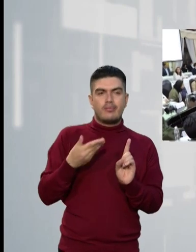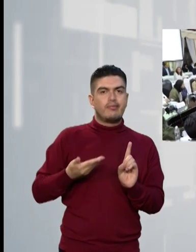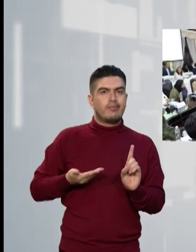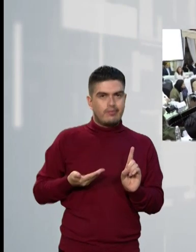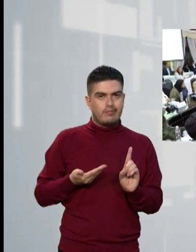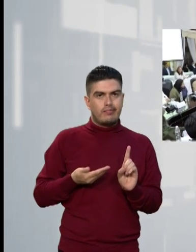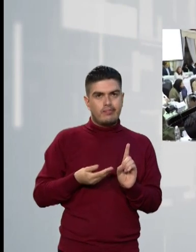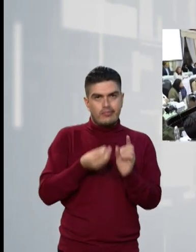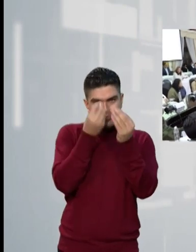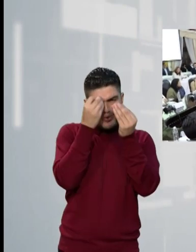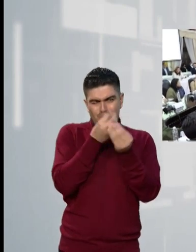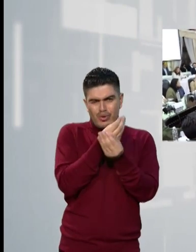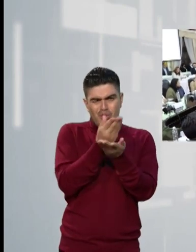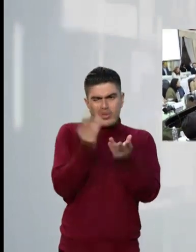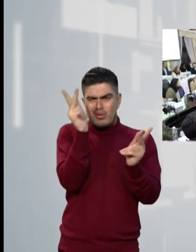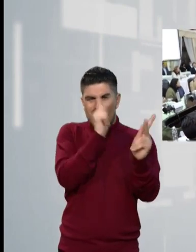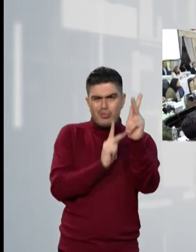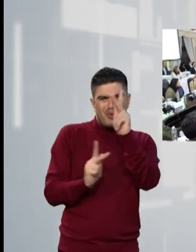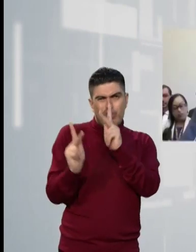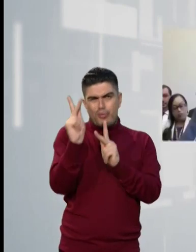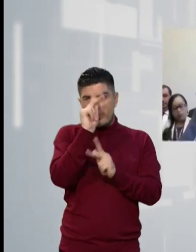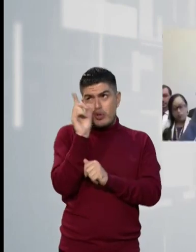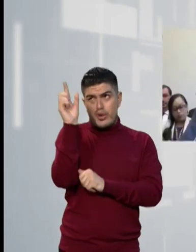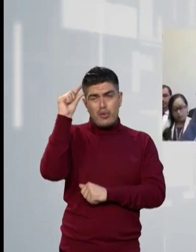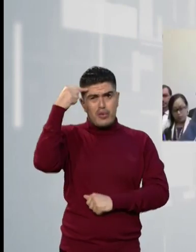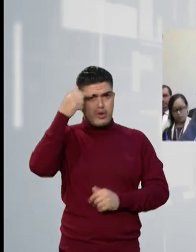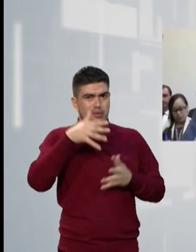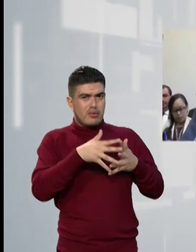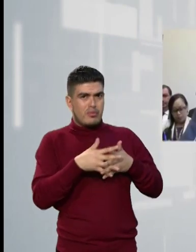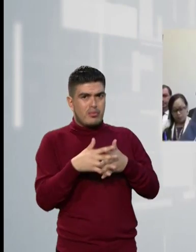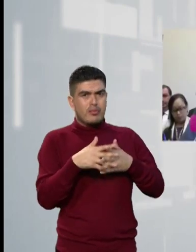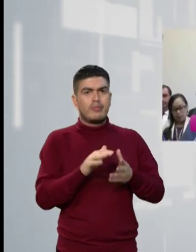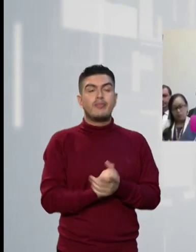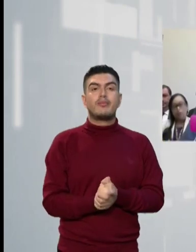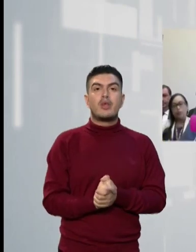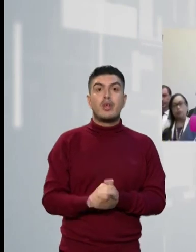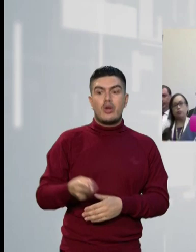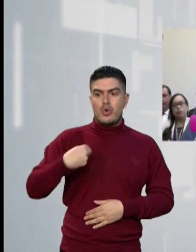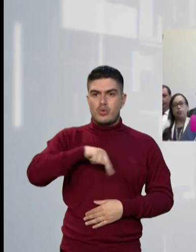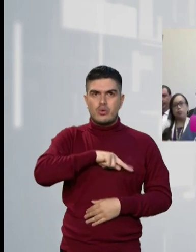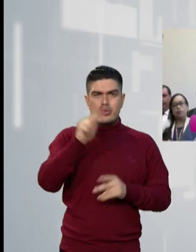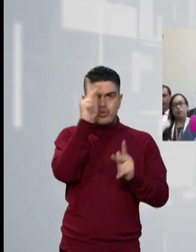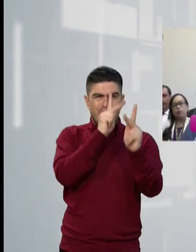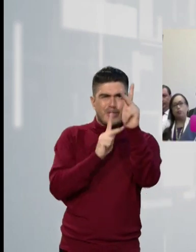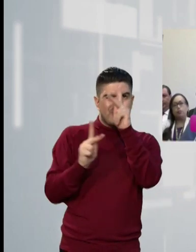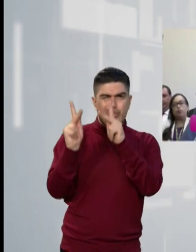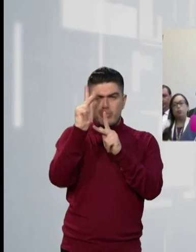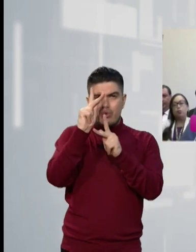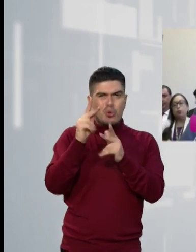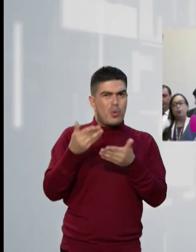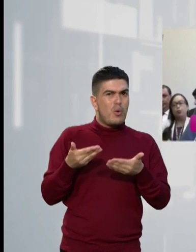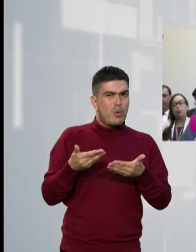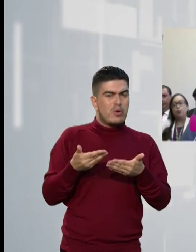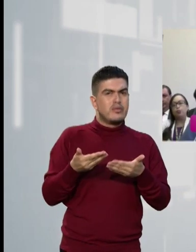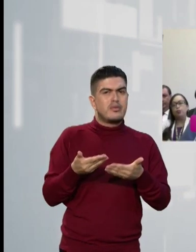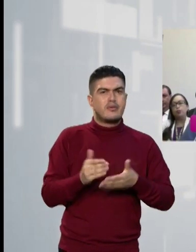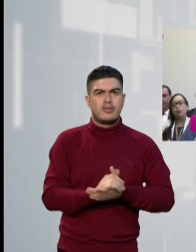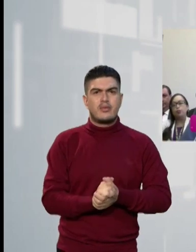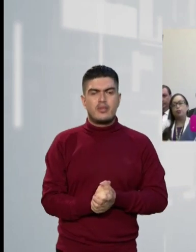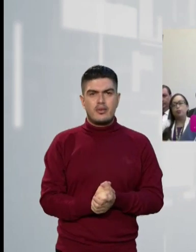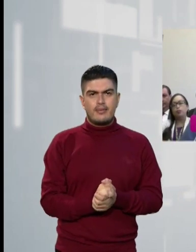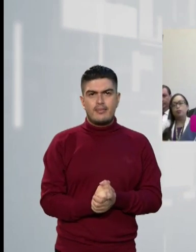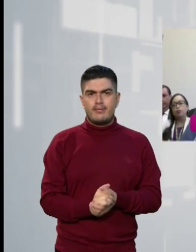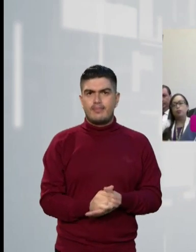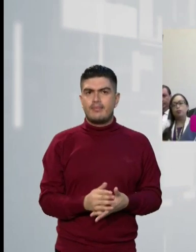conocer la principal preocupación que tienen en la actualidad pienso que nuestra preocupación número uno ahorita futuro es asegurarnos que